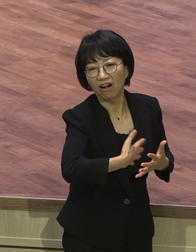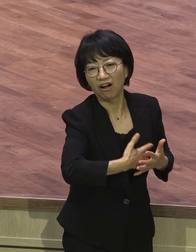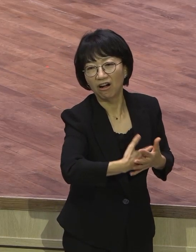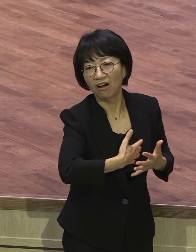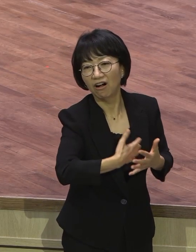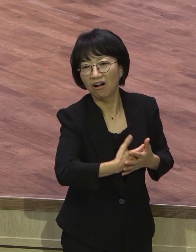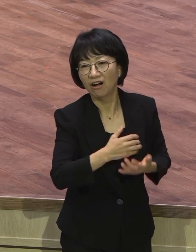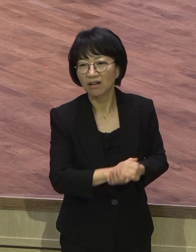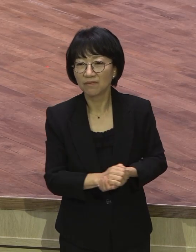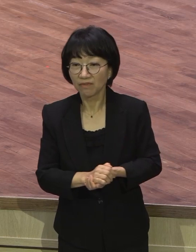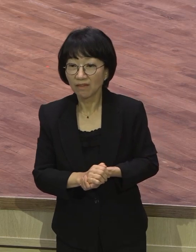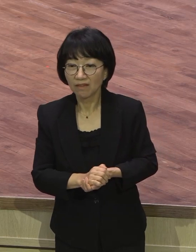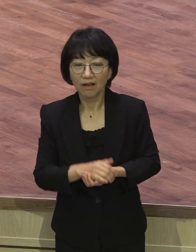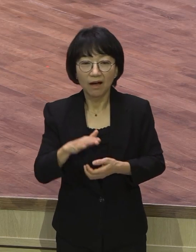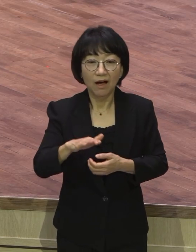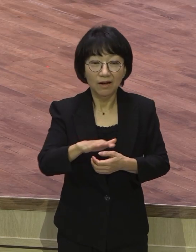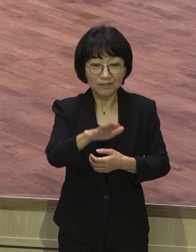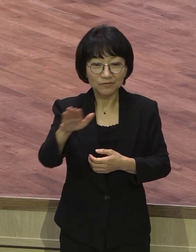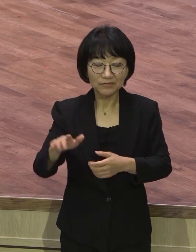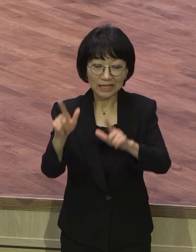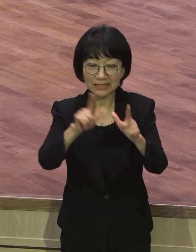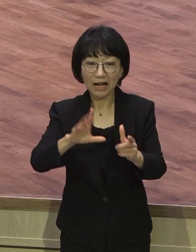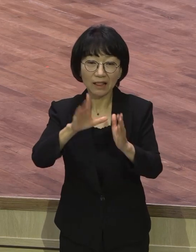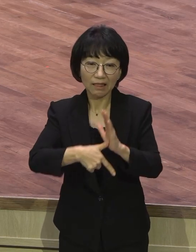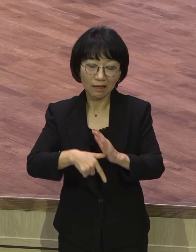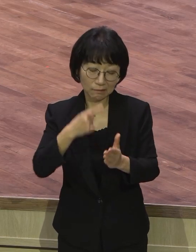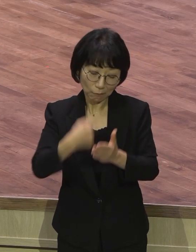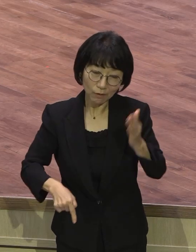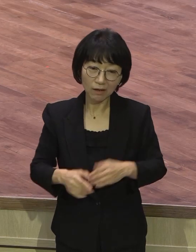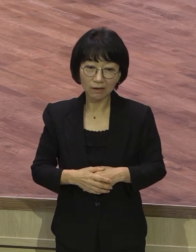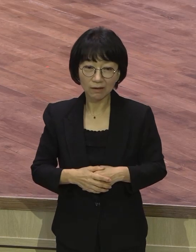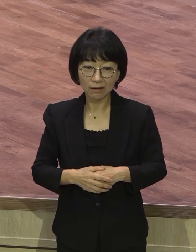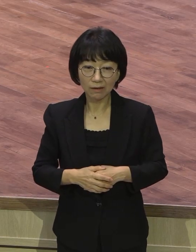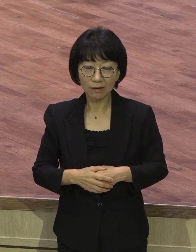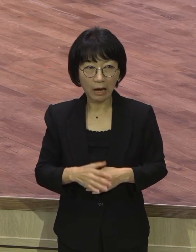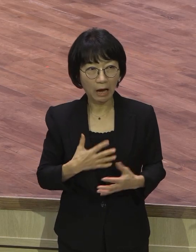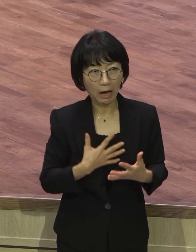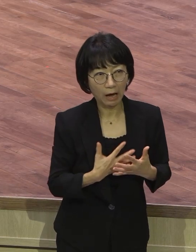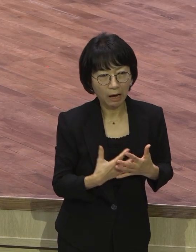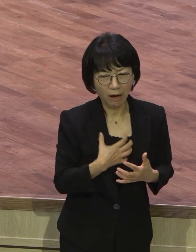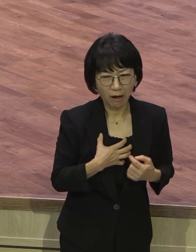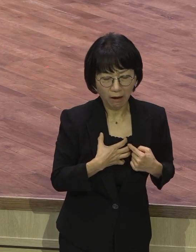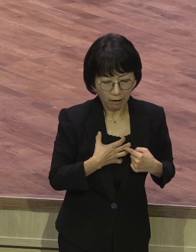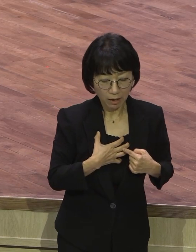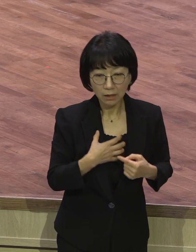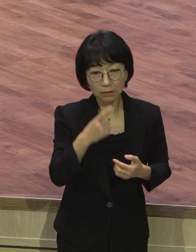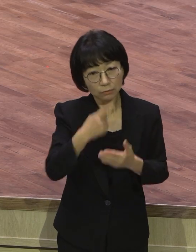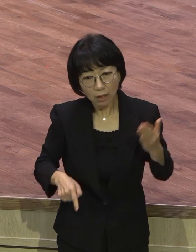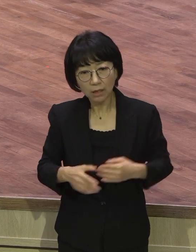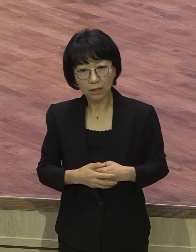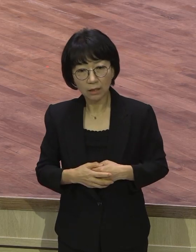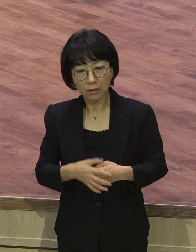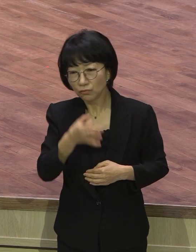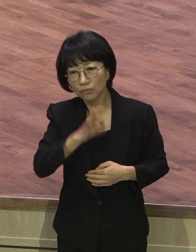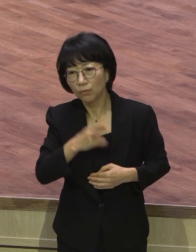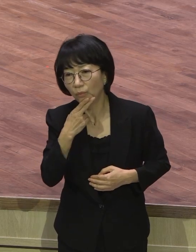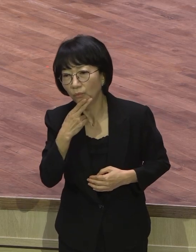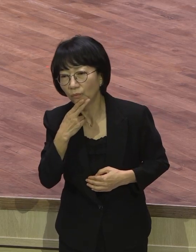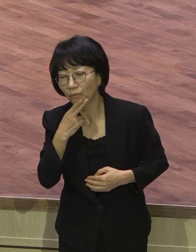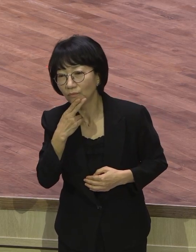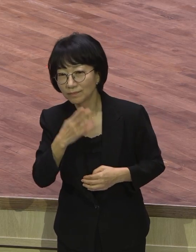결국은 우리의 삶의 모욕, 결국은 백해무익한 거예요. 불안, 염려, 아무런 유익이 안 됩니다.